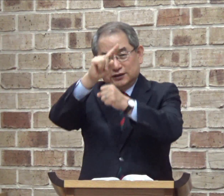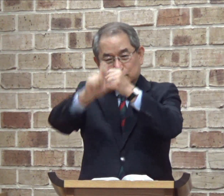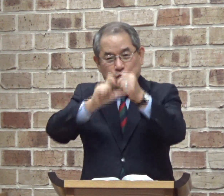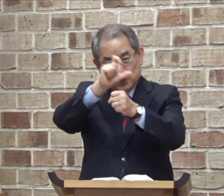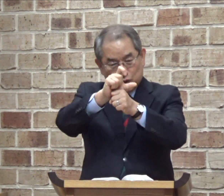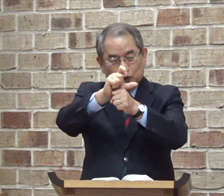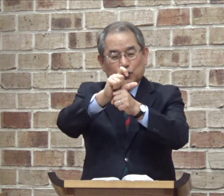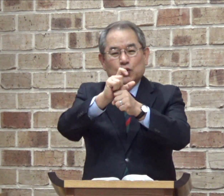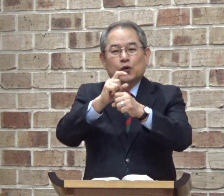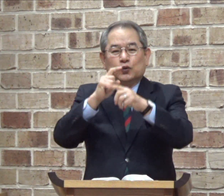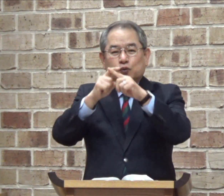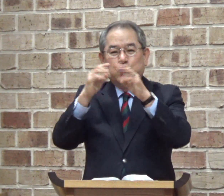저는